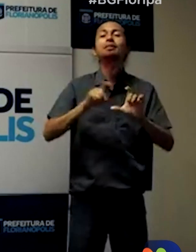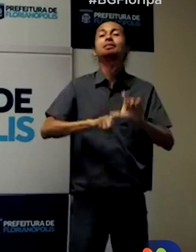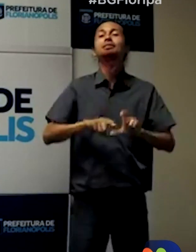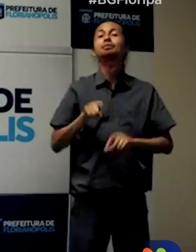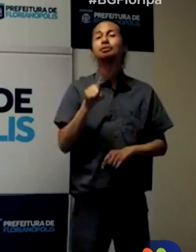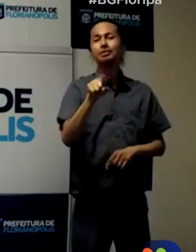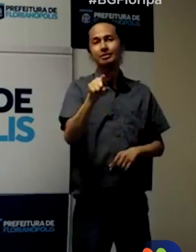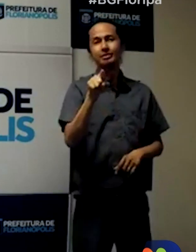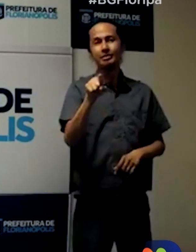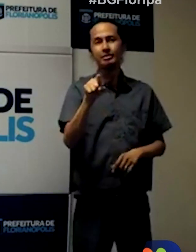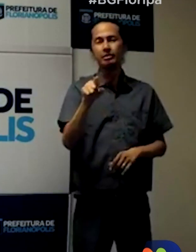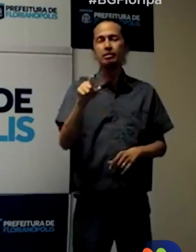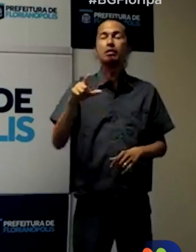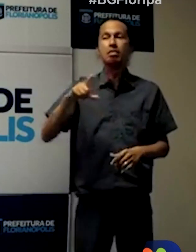se eu não me engano, no valor de 125 reais. E aí Obrigado.